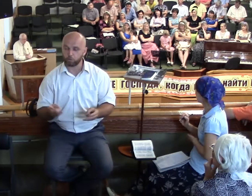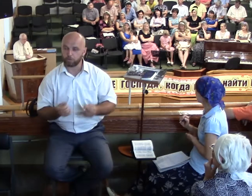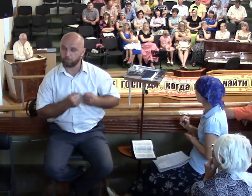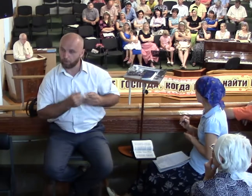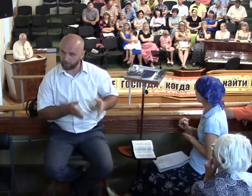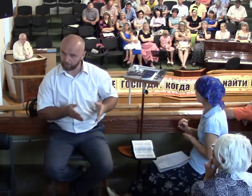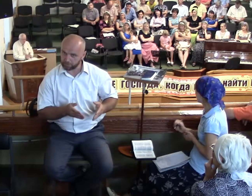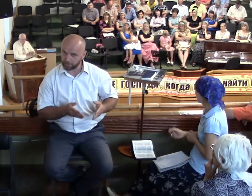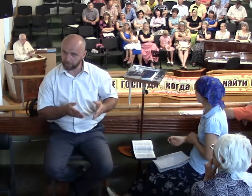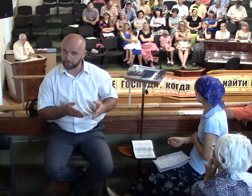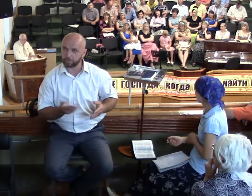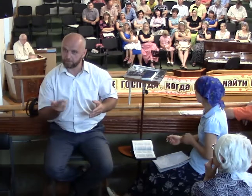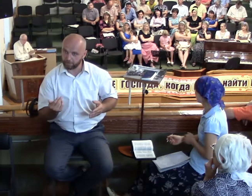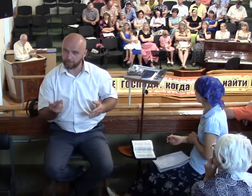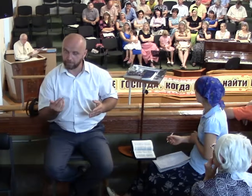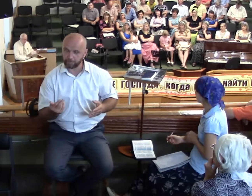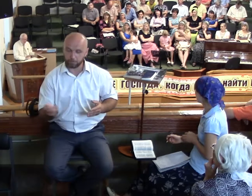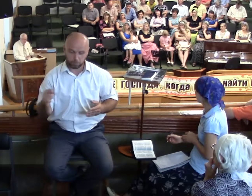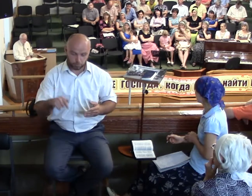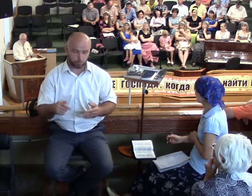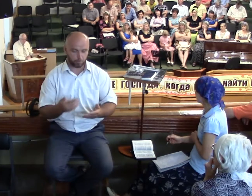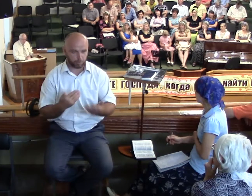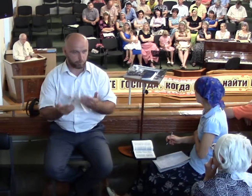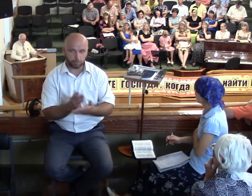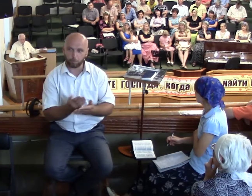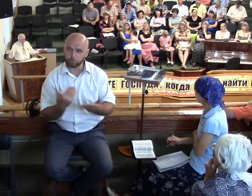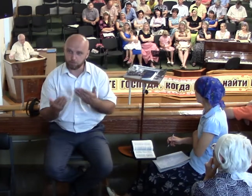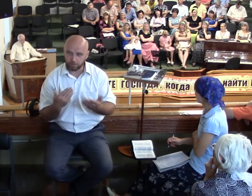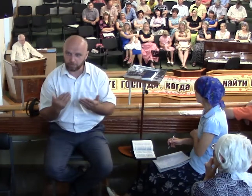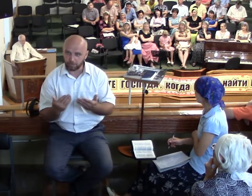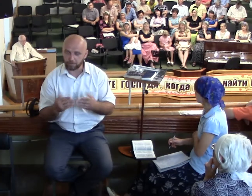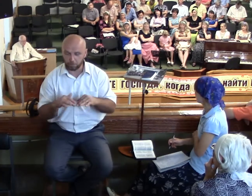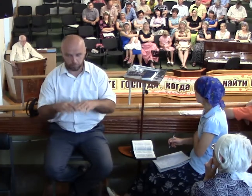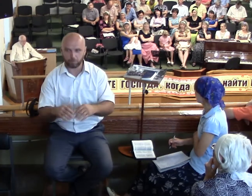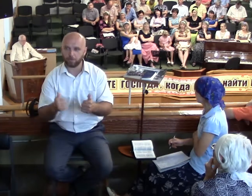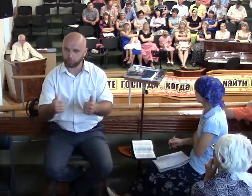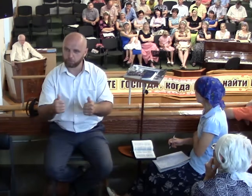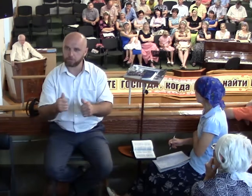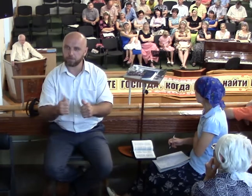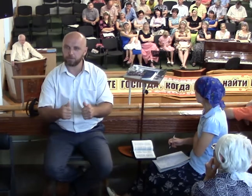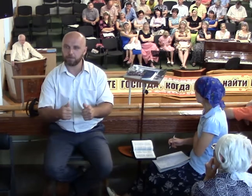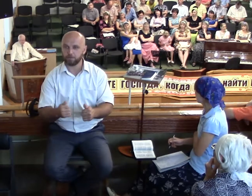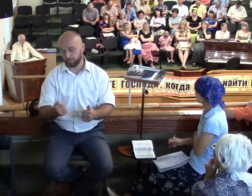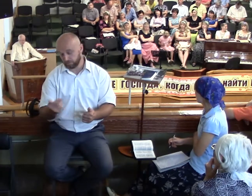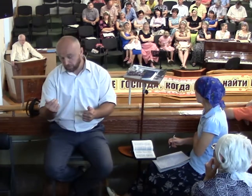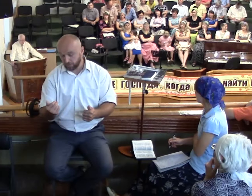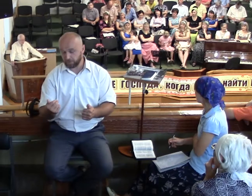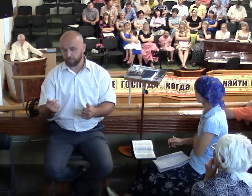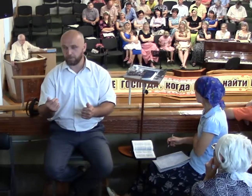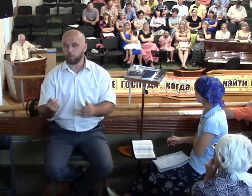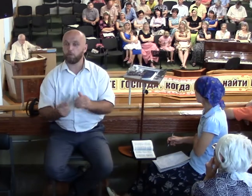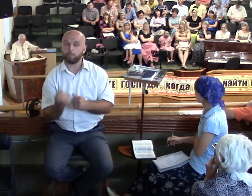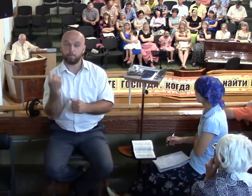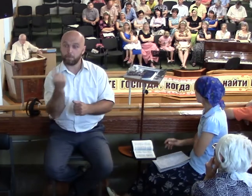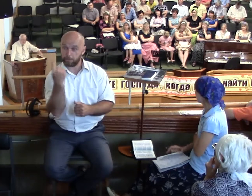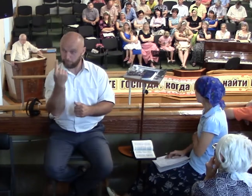лет. Друзья, пока он никому не принадлежит. Государственный мальчик, который в общем интернате. Но